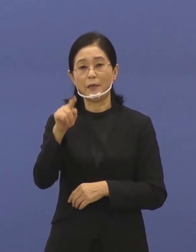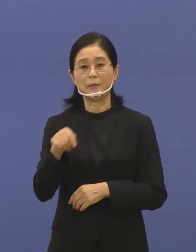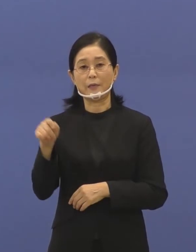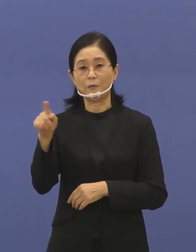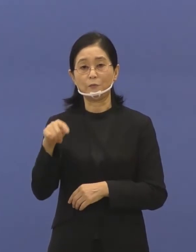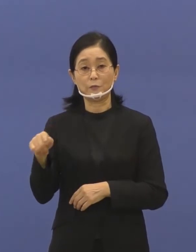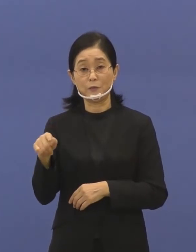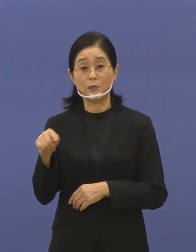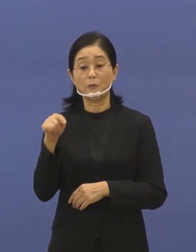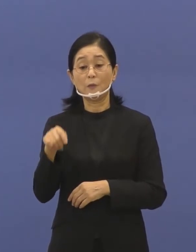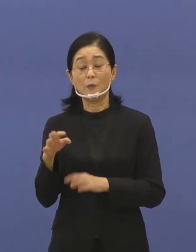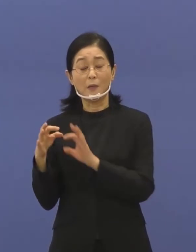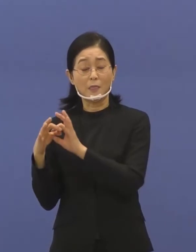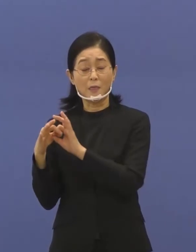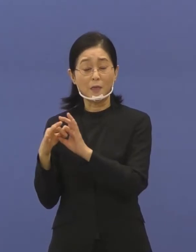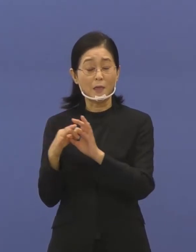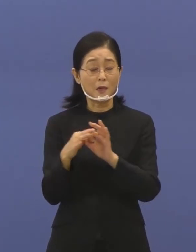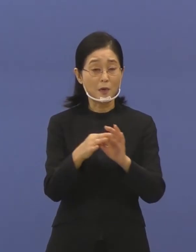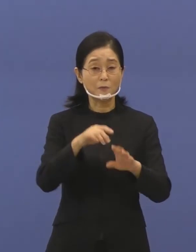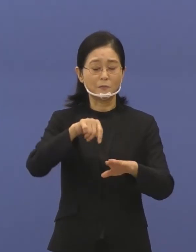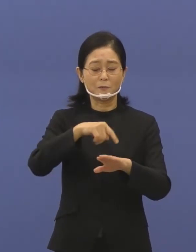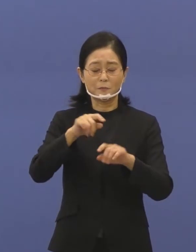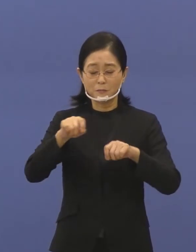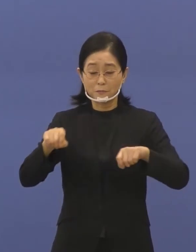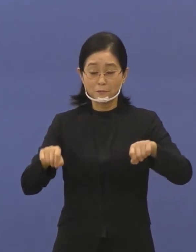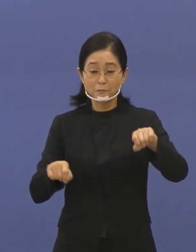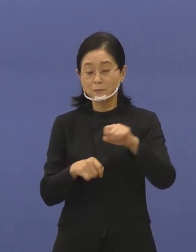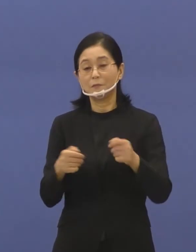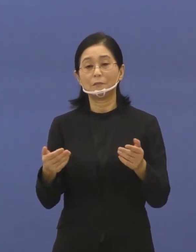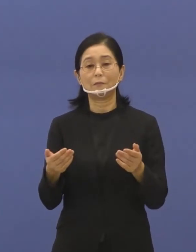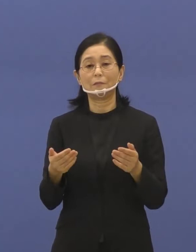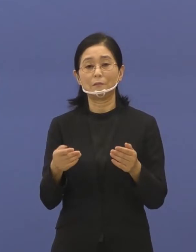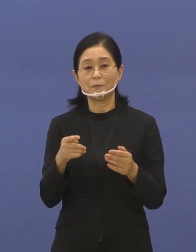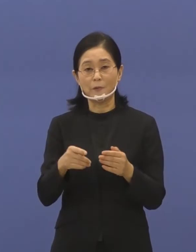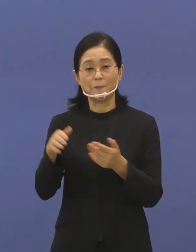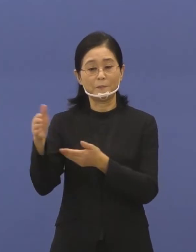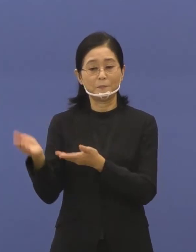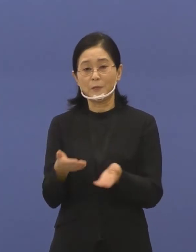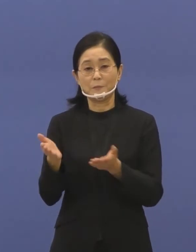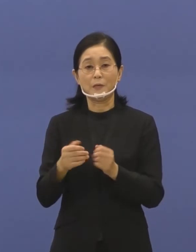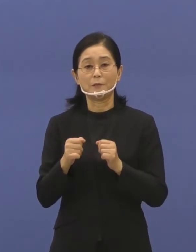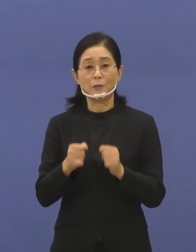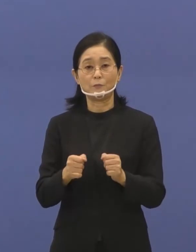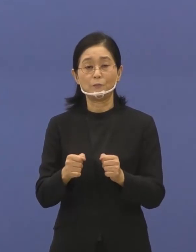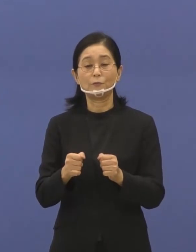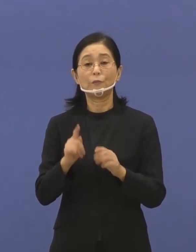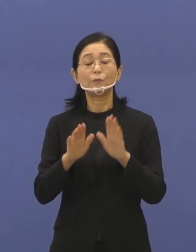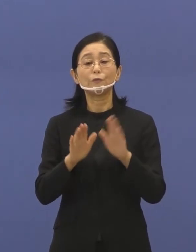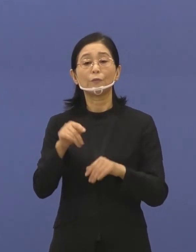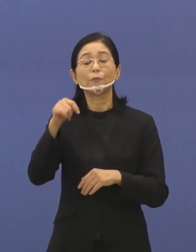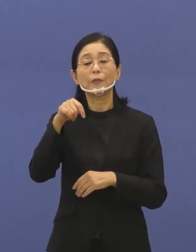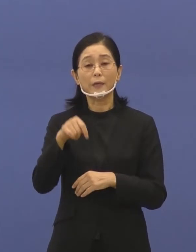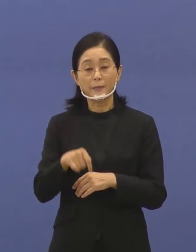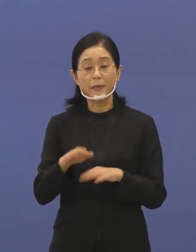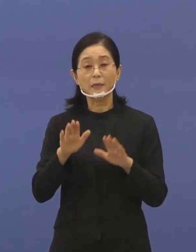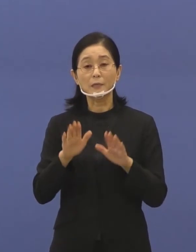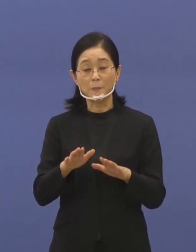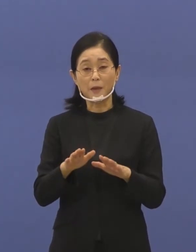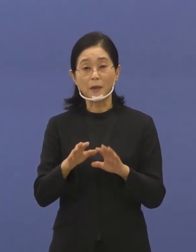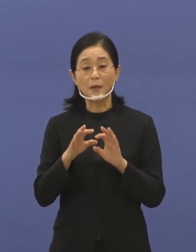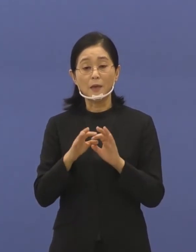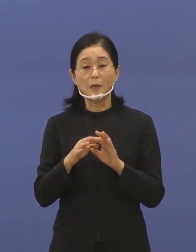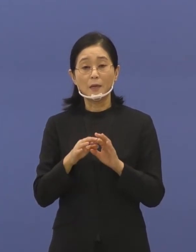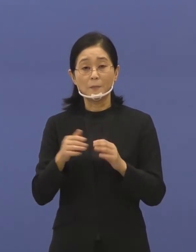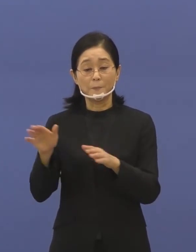息長く取り組んできているんですけれどもその中で、関連予算が倍に増